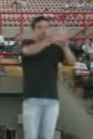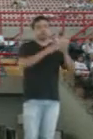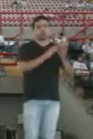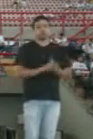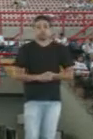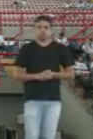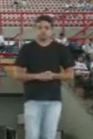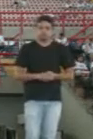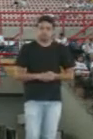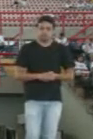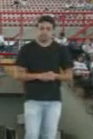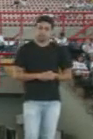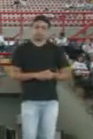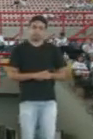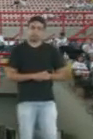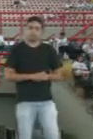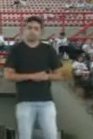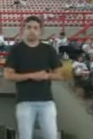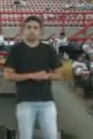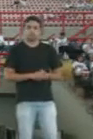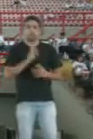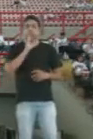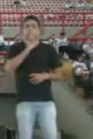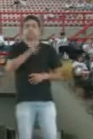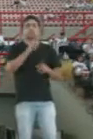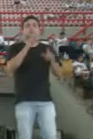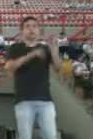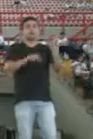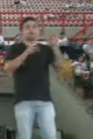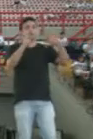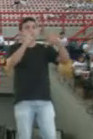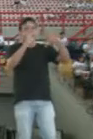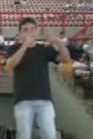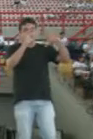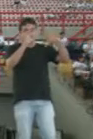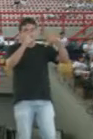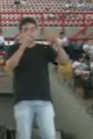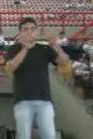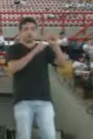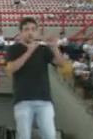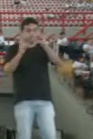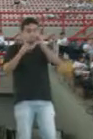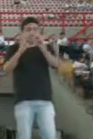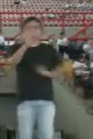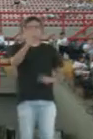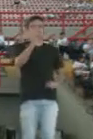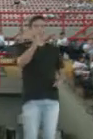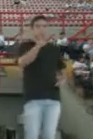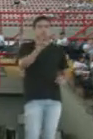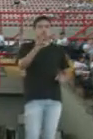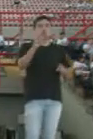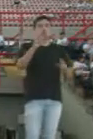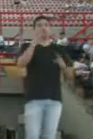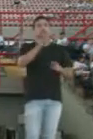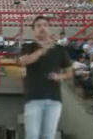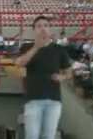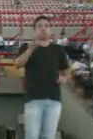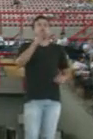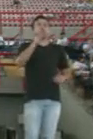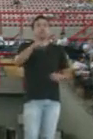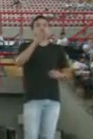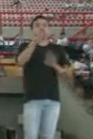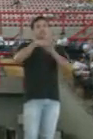Beleza? Tua resposta aí, letra C. Tirinha, charge, quadrinho, o nome é